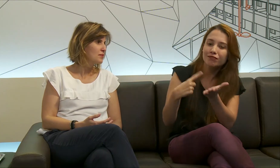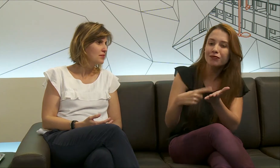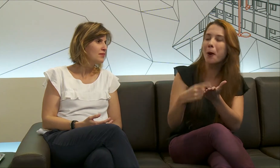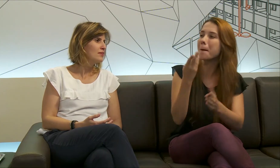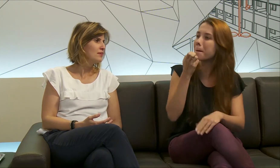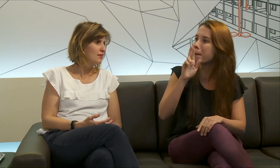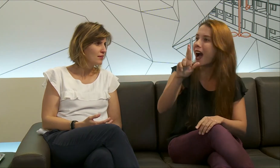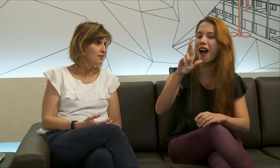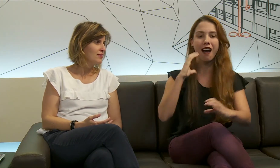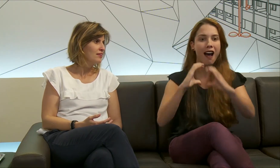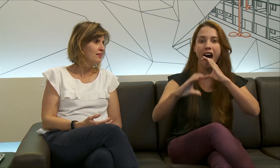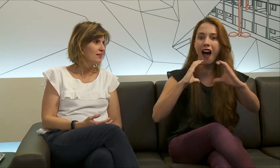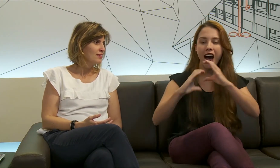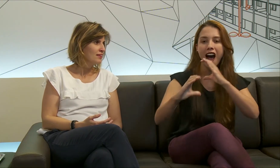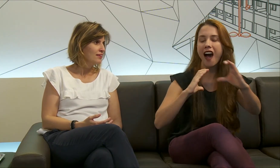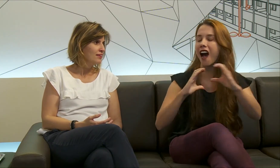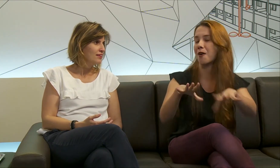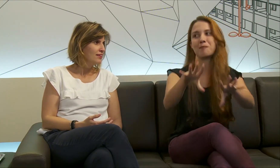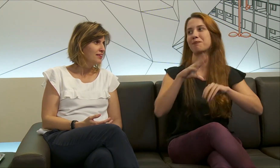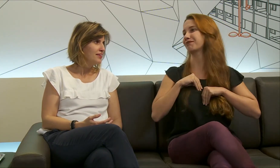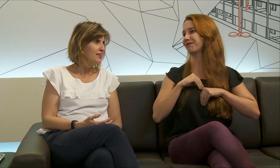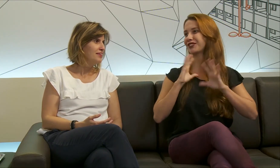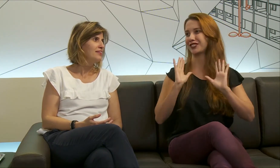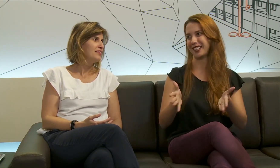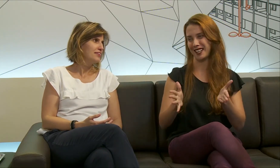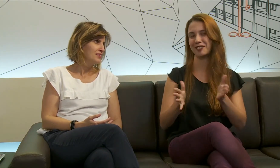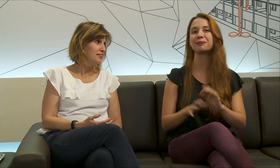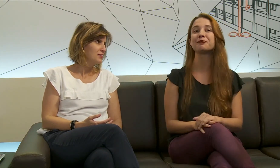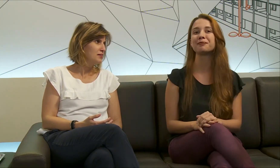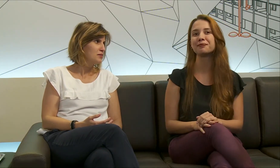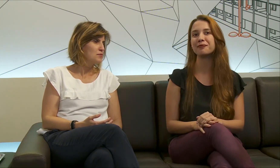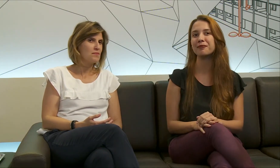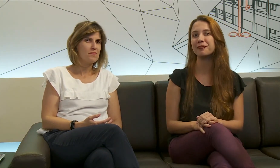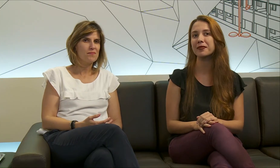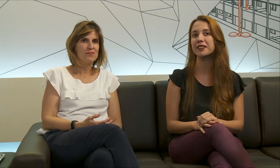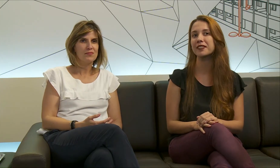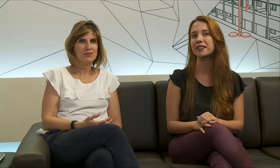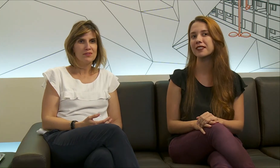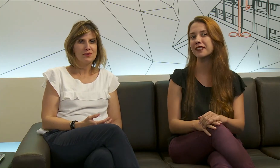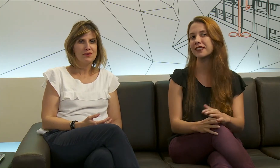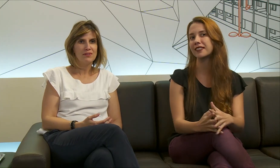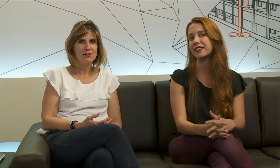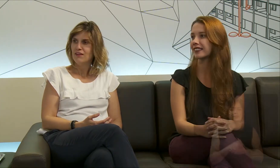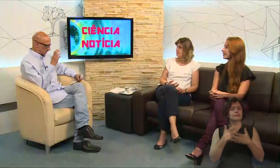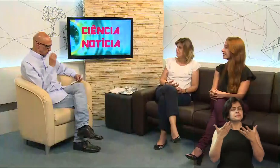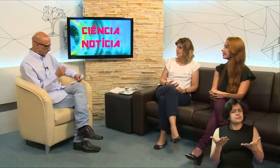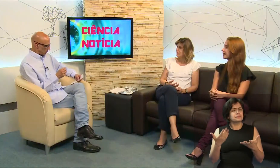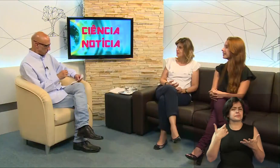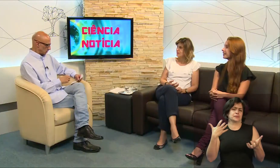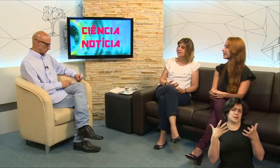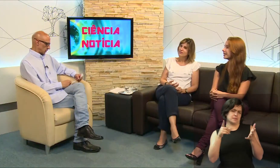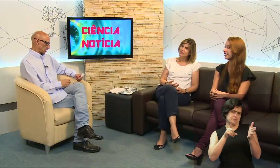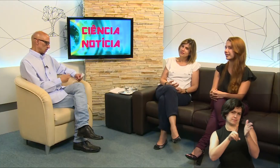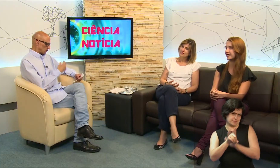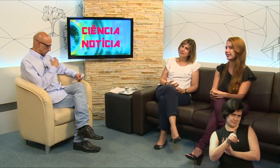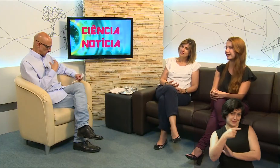adquirir e conhecer e aí se comunicar tranquilamente em diversos ambientes. Agora, uma pergunta de